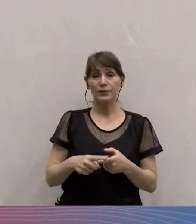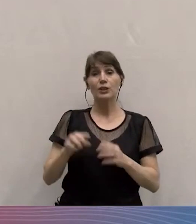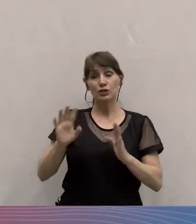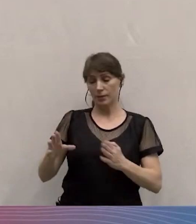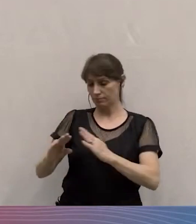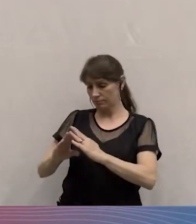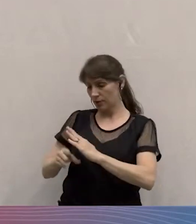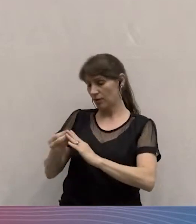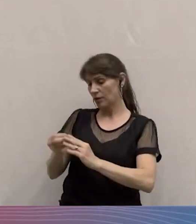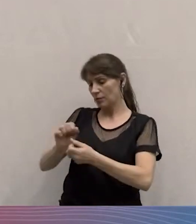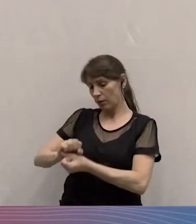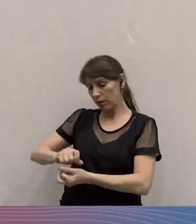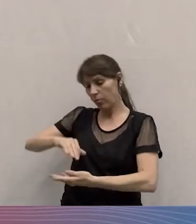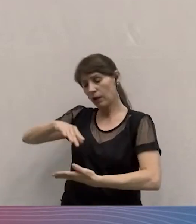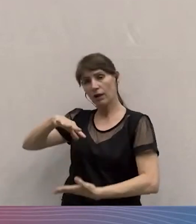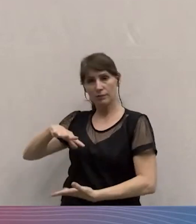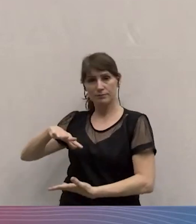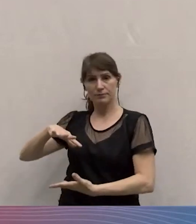a igreja.